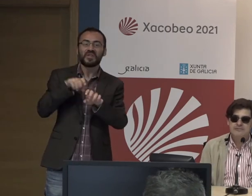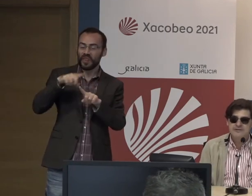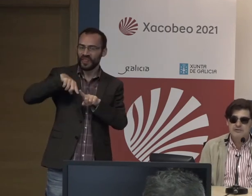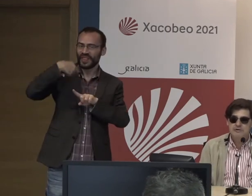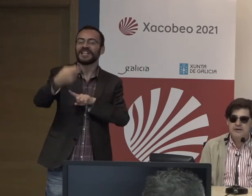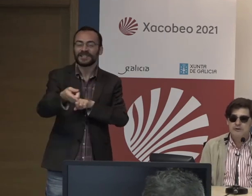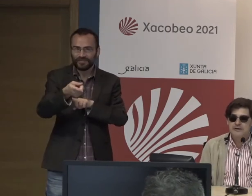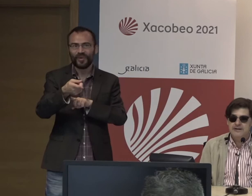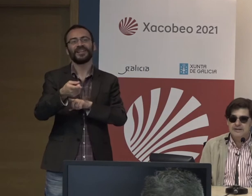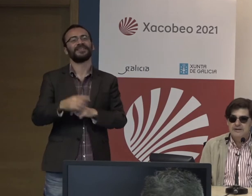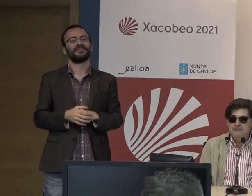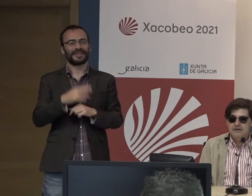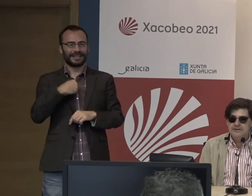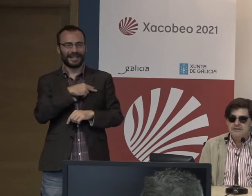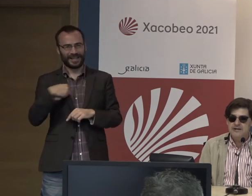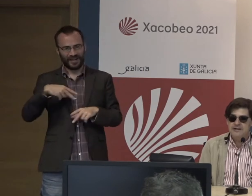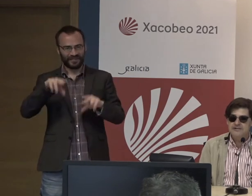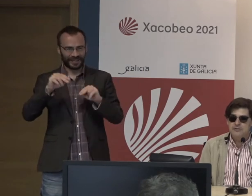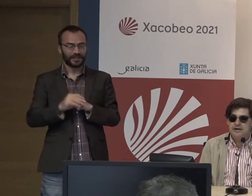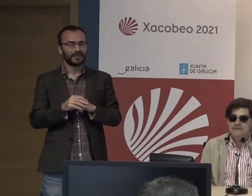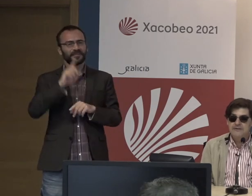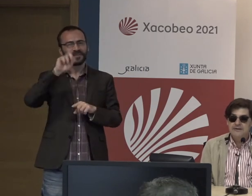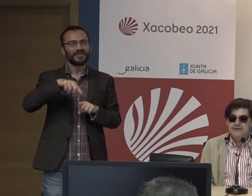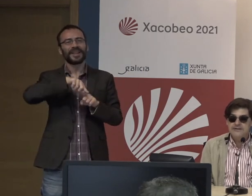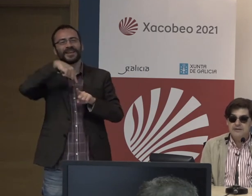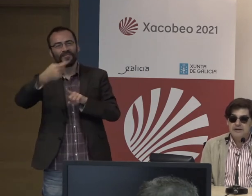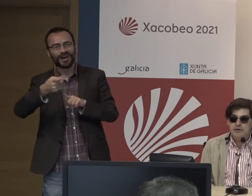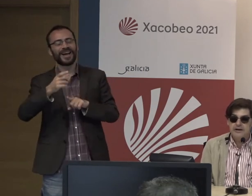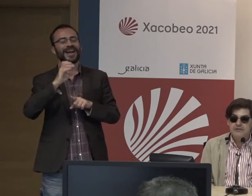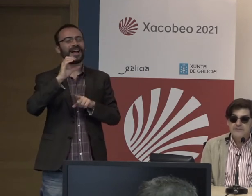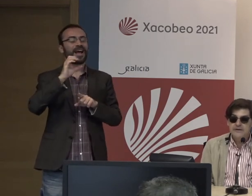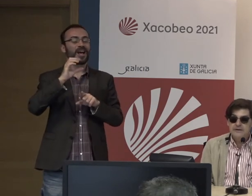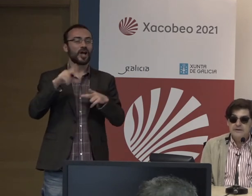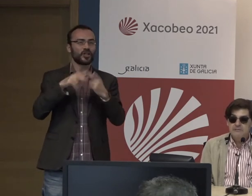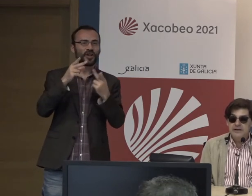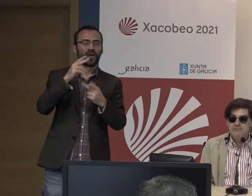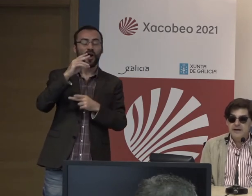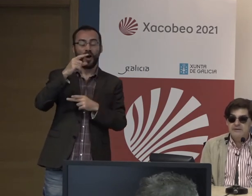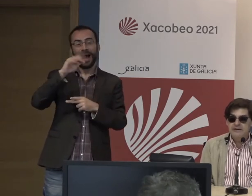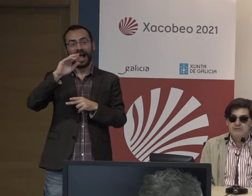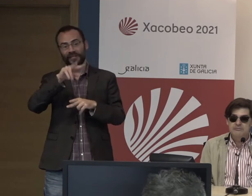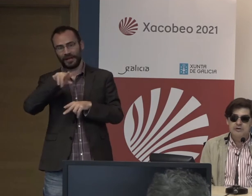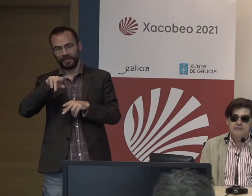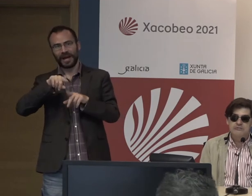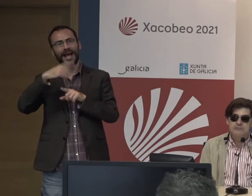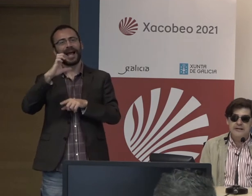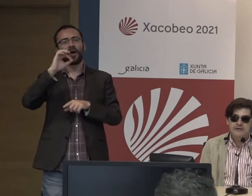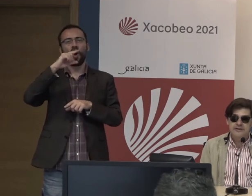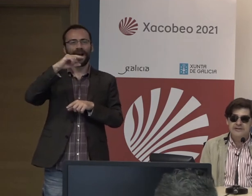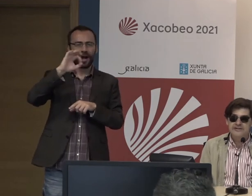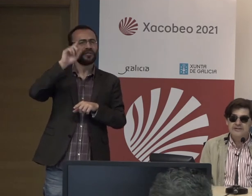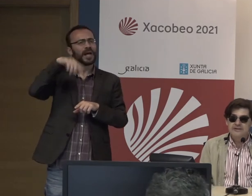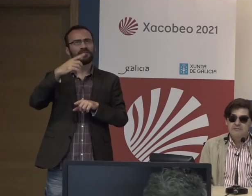de que lleguemos a actuar. Y por otra parte, una empresa hermana de Sociograf, que se llama Ecogeo, vienen con un dron, un